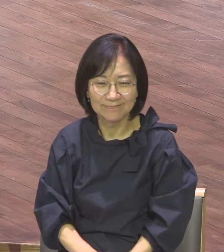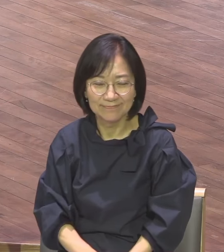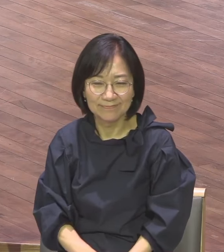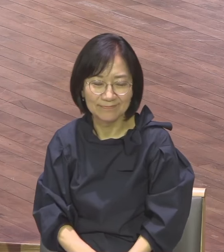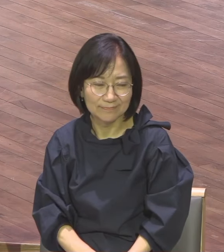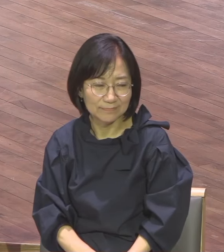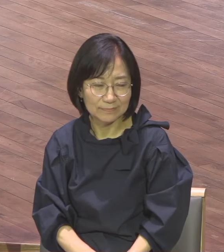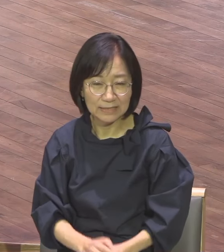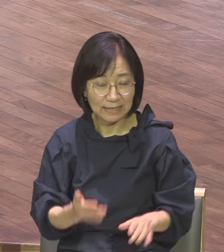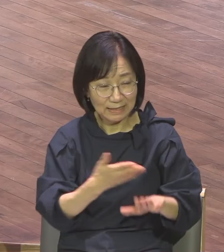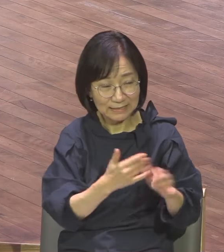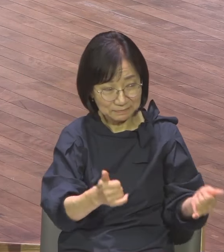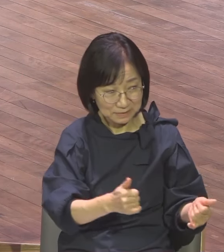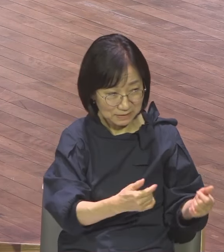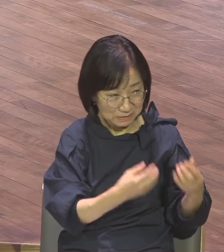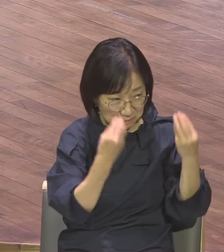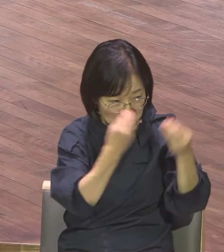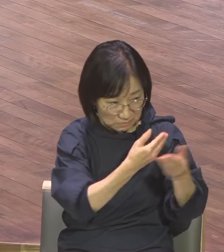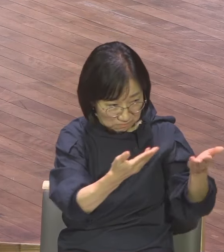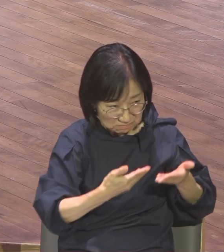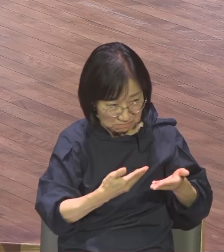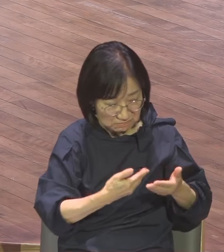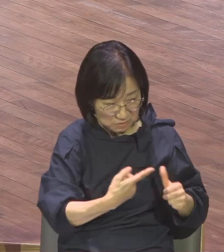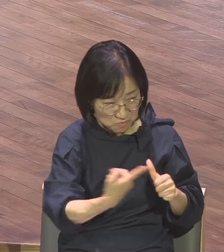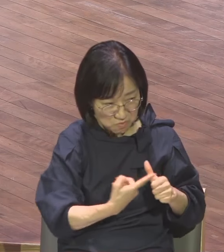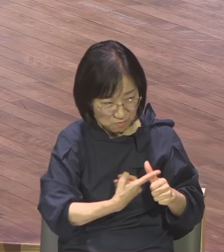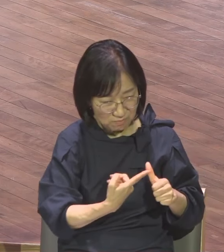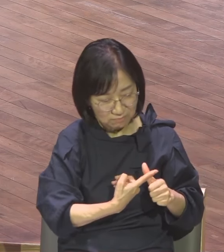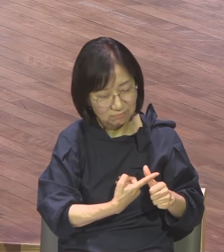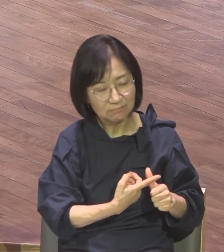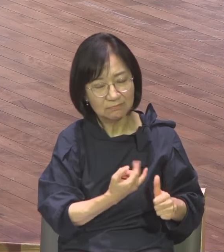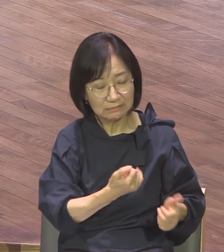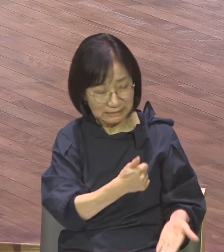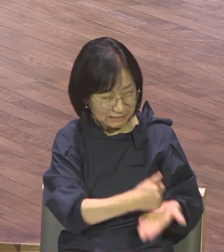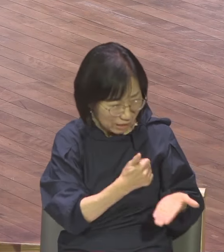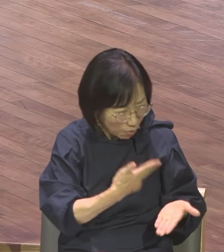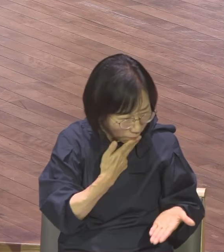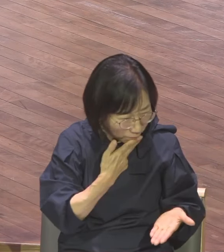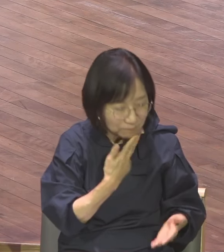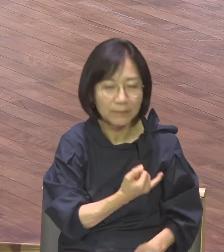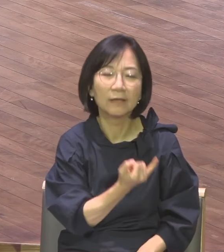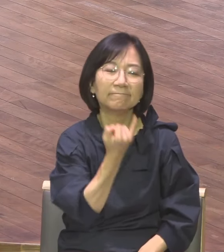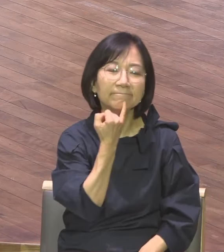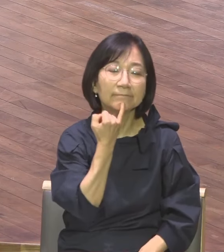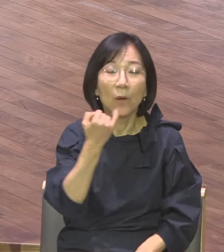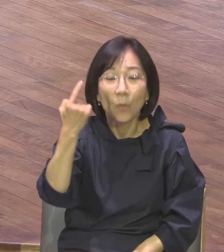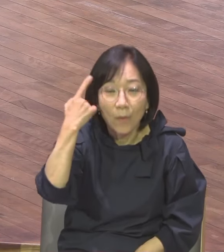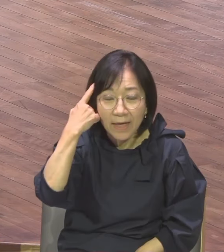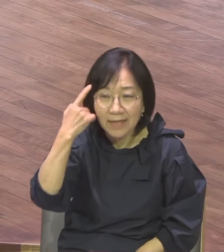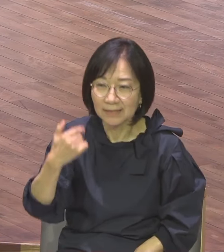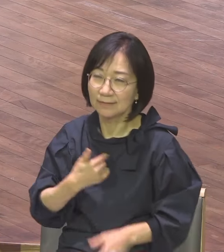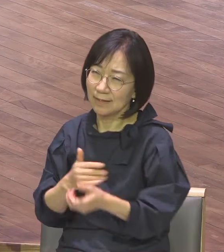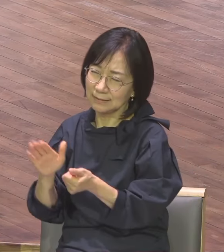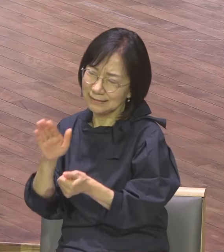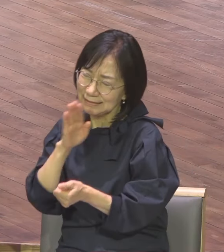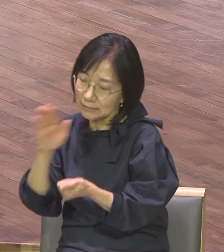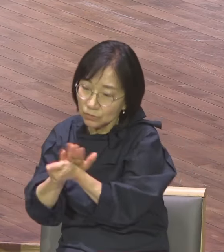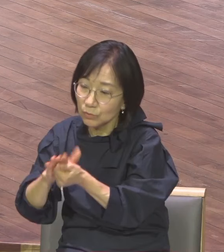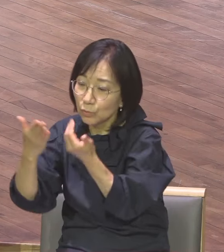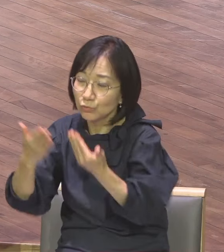알아줘, 안 알아줘도 괜찮아요. 오해도 괜찮아요. 욕해도 괜찮아요. 나를 아시는 분은 위로자신 성부, 성자, 성령님이시라.